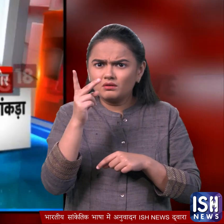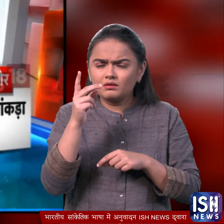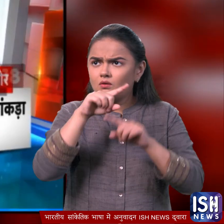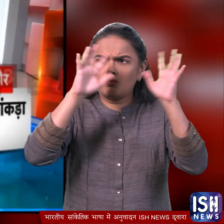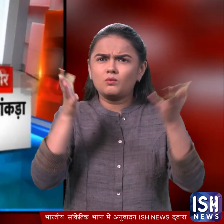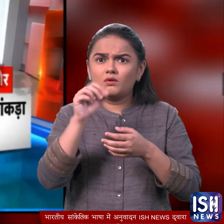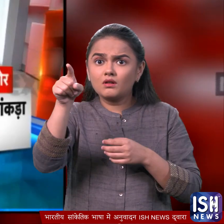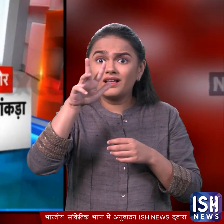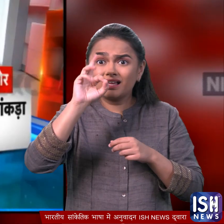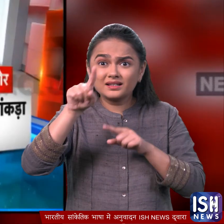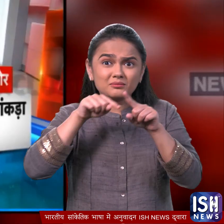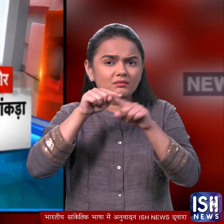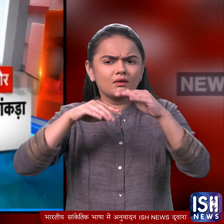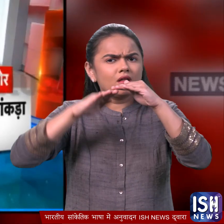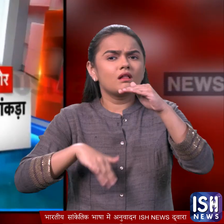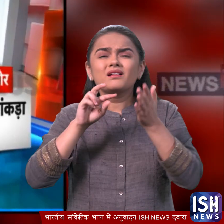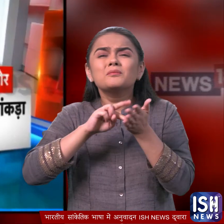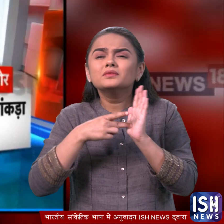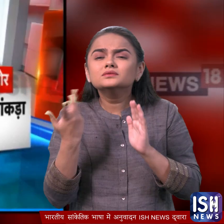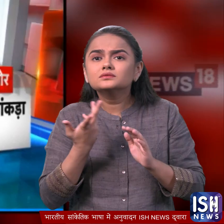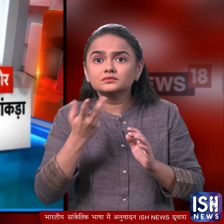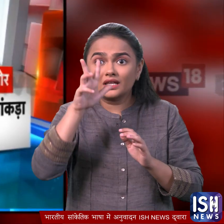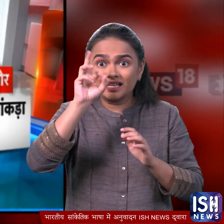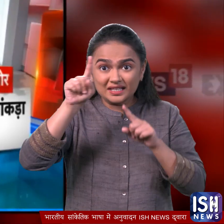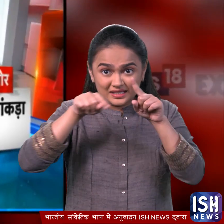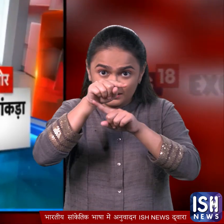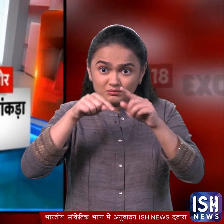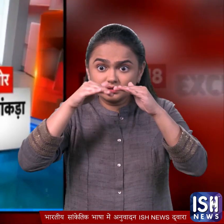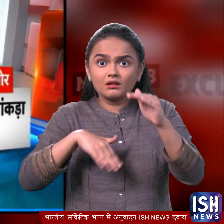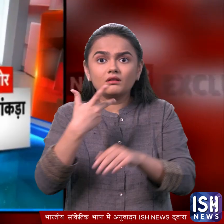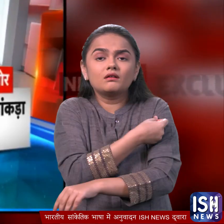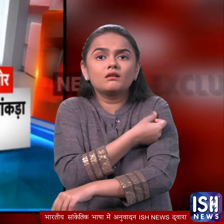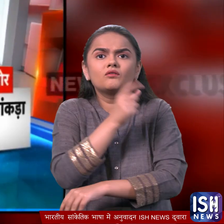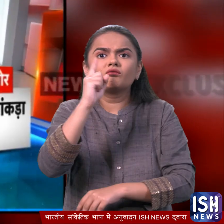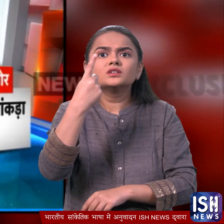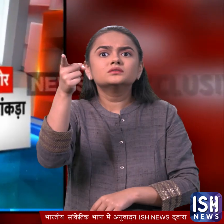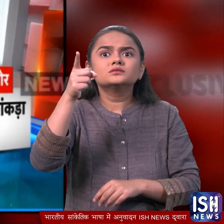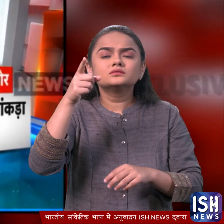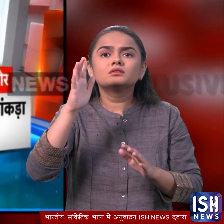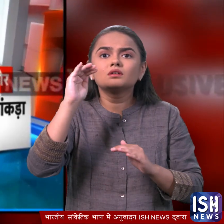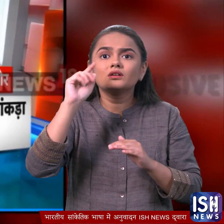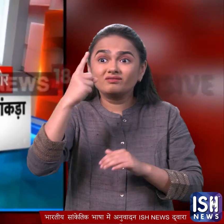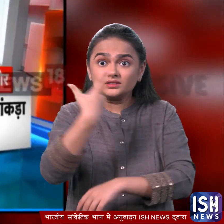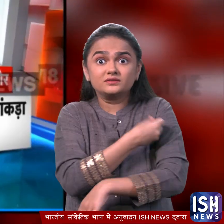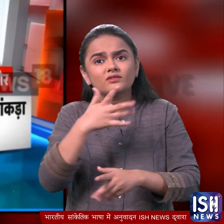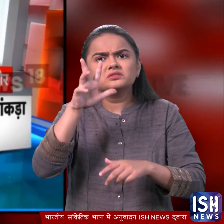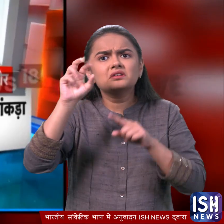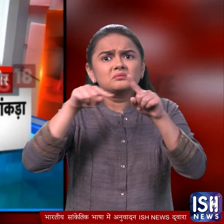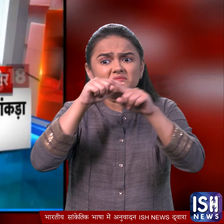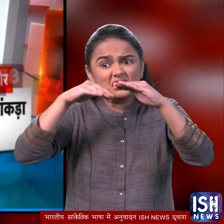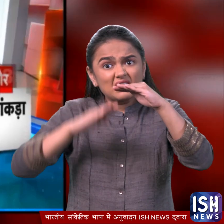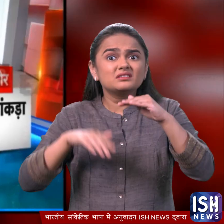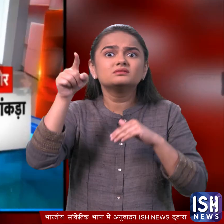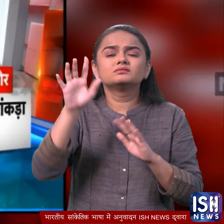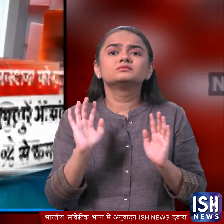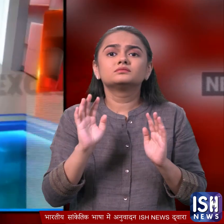दोनों राज्य ऐसे हैं जहां यह आंकड़ा 80% से नीचे है, यानी वहां 80% से कम लोगों को टीके की पहली डोज लगी